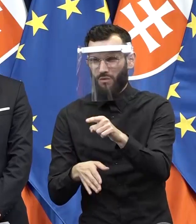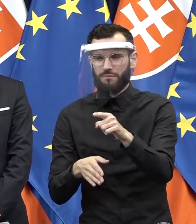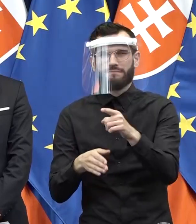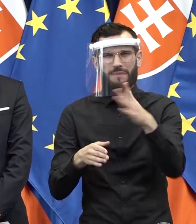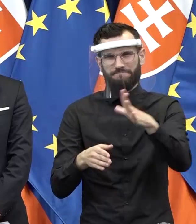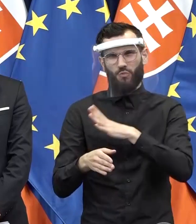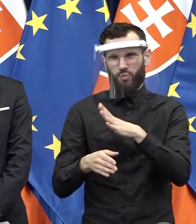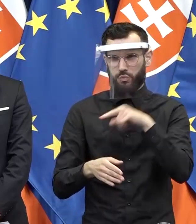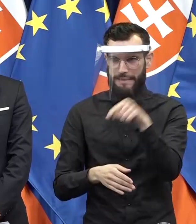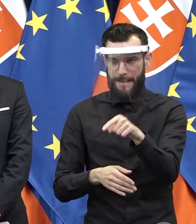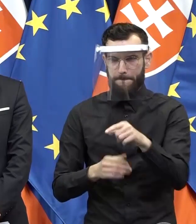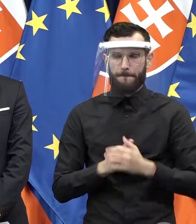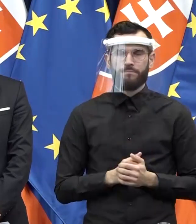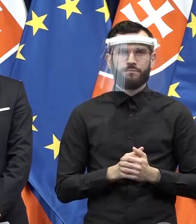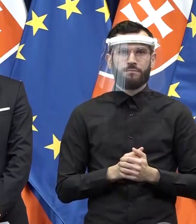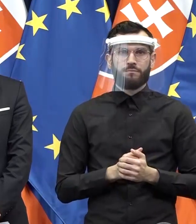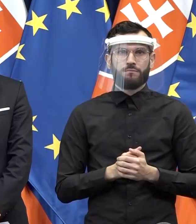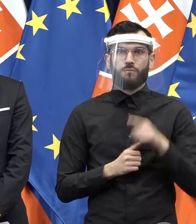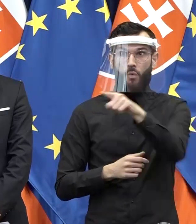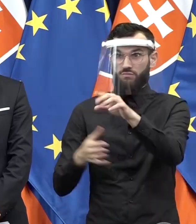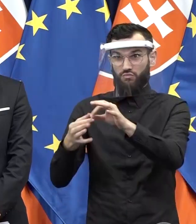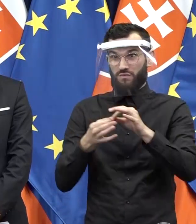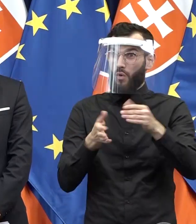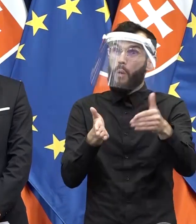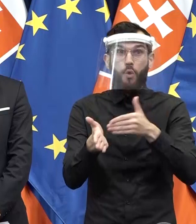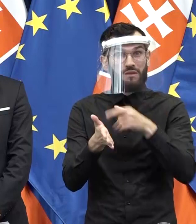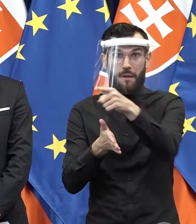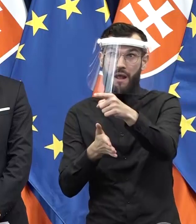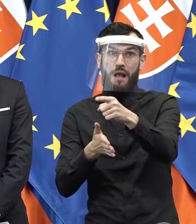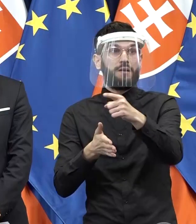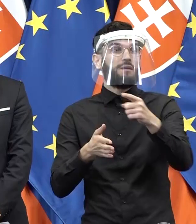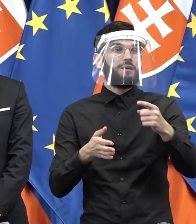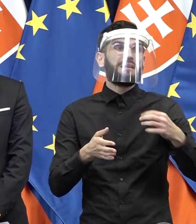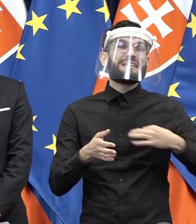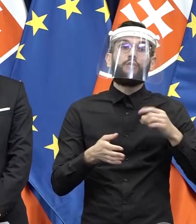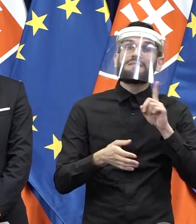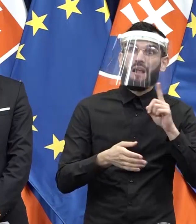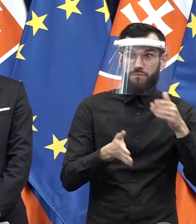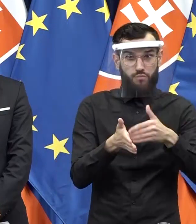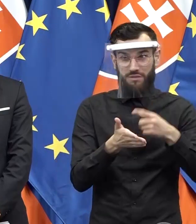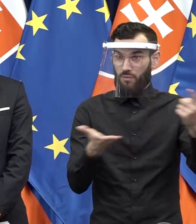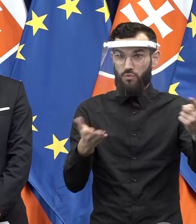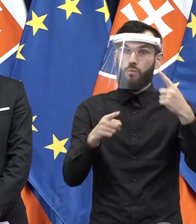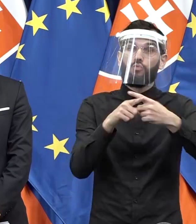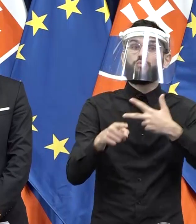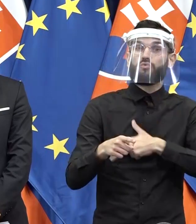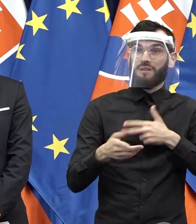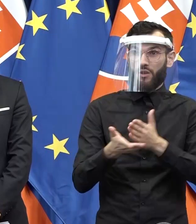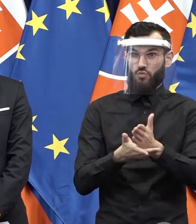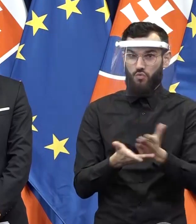ľudí, veľakrát teda odkázaných aj na zdravotnú starostlivosť popri tej sociálnej službe.